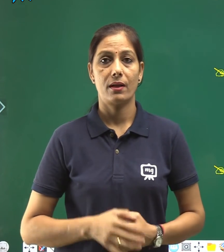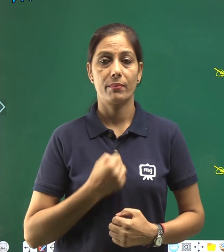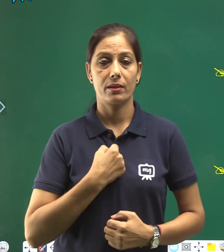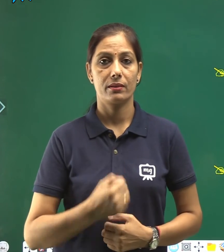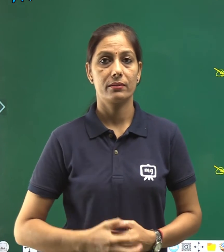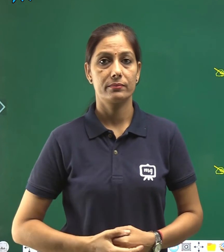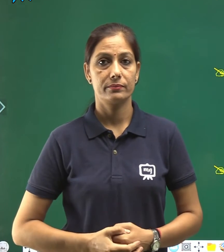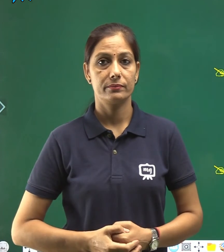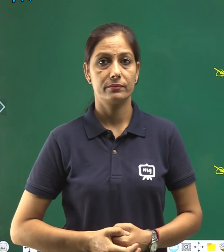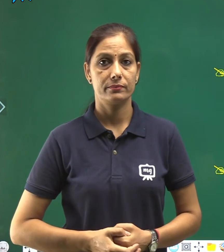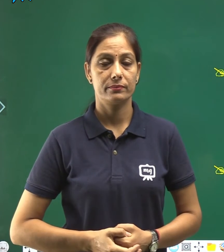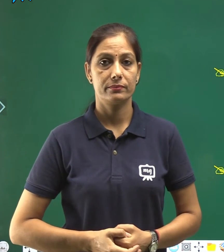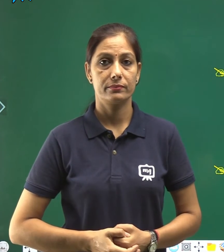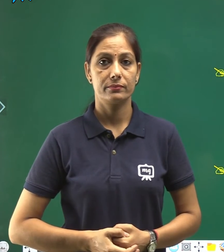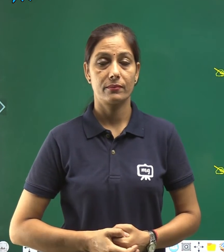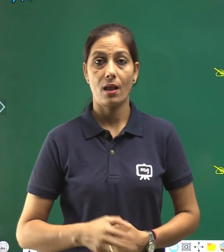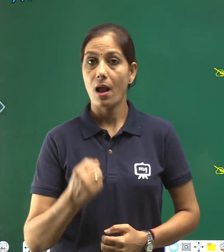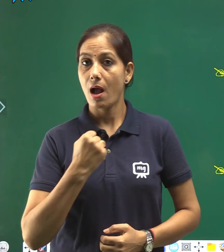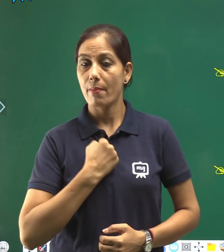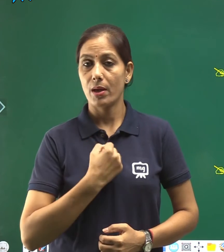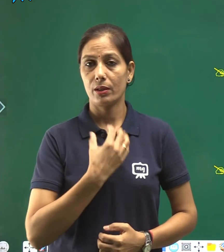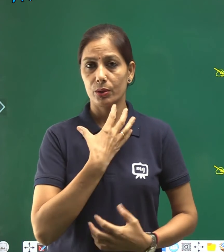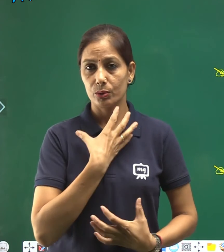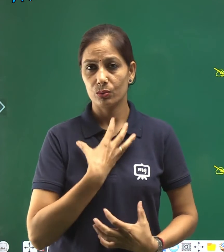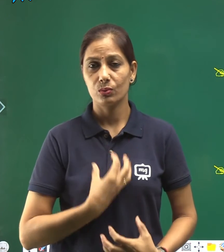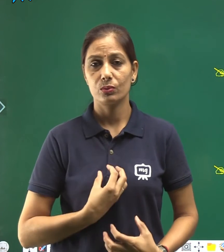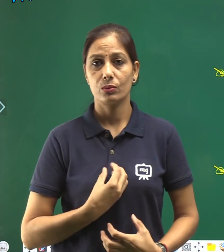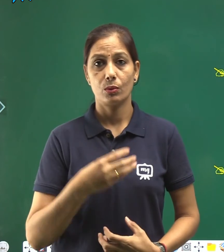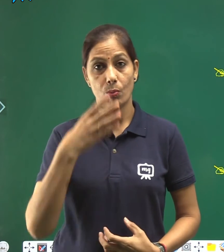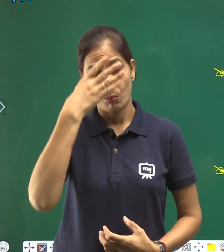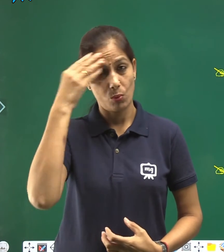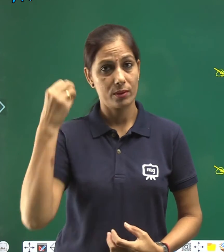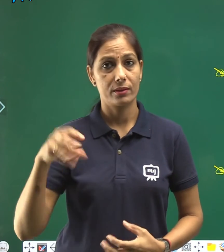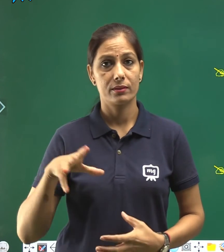हमें हमारे दुख भूलकर